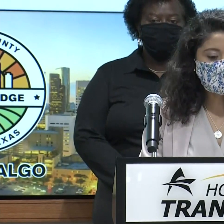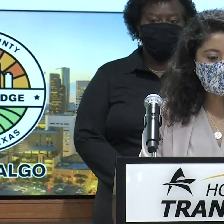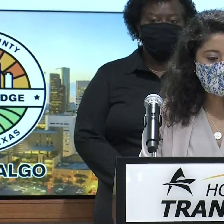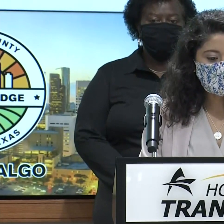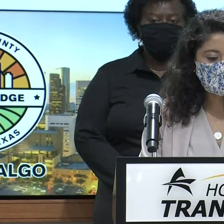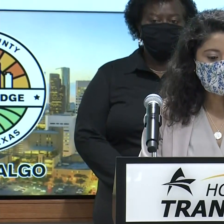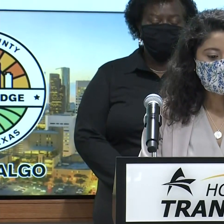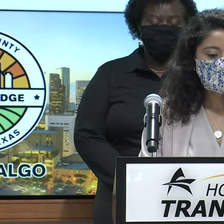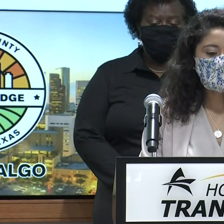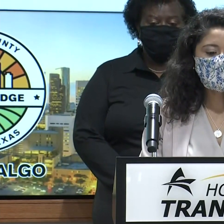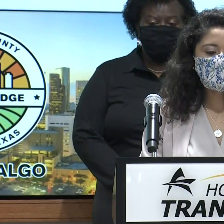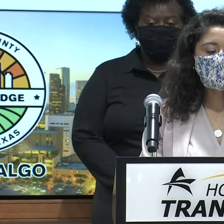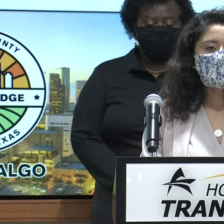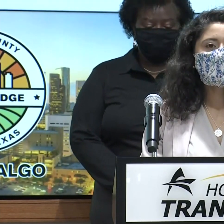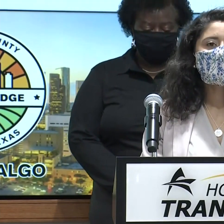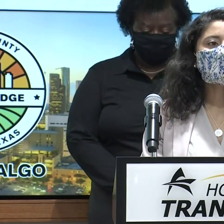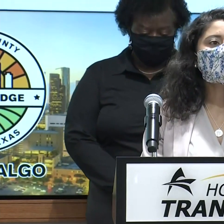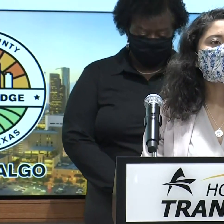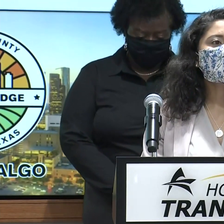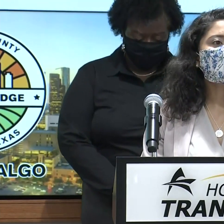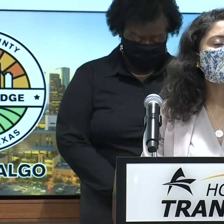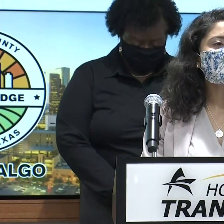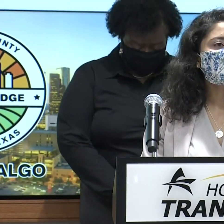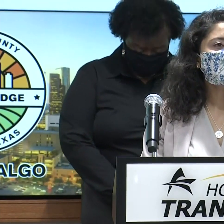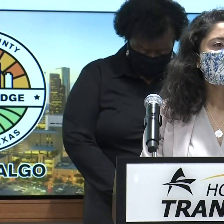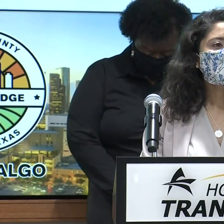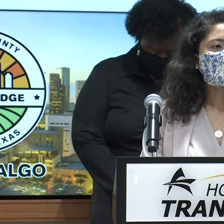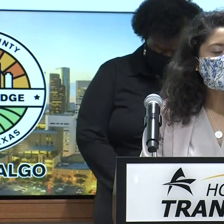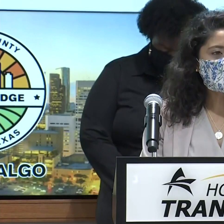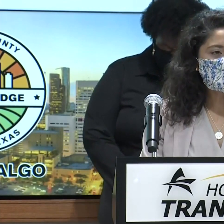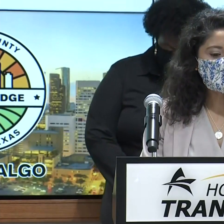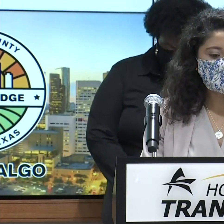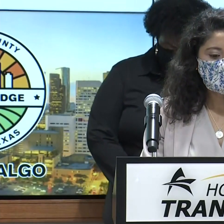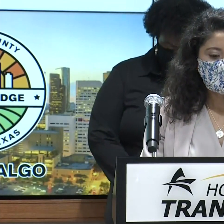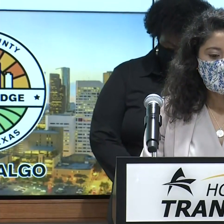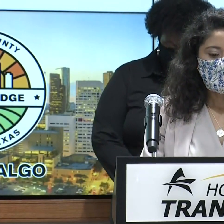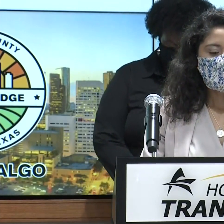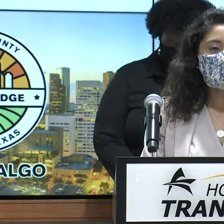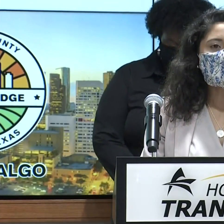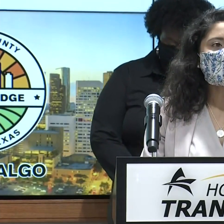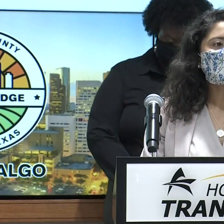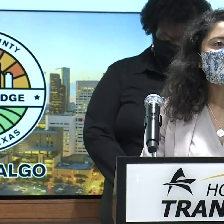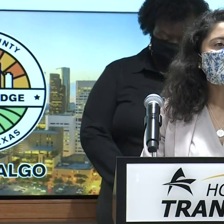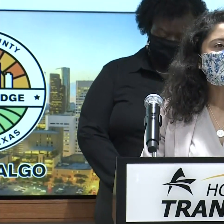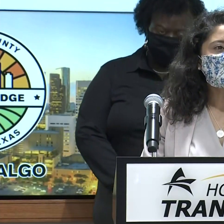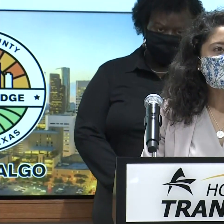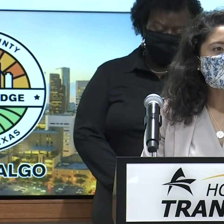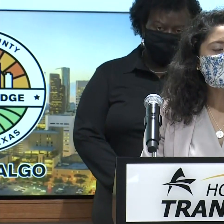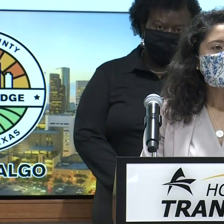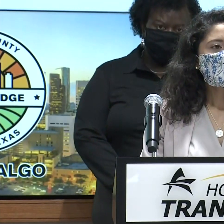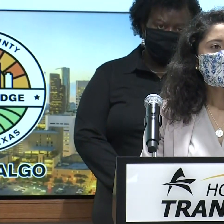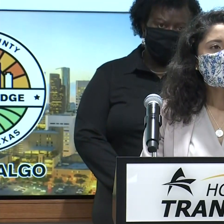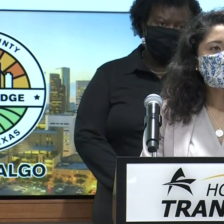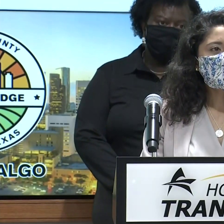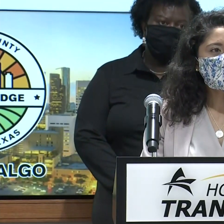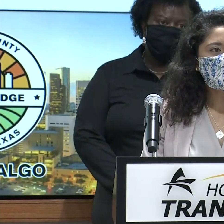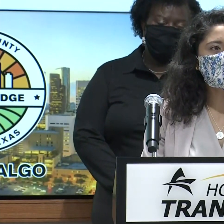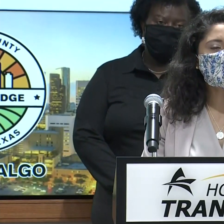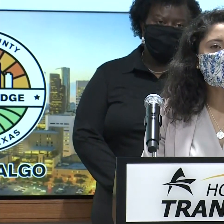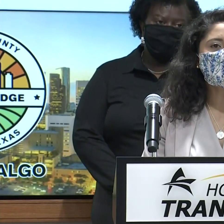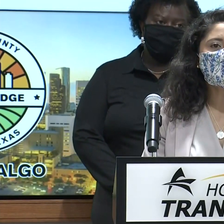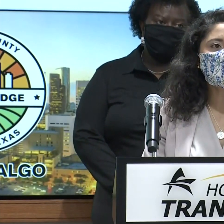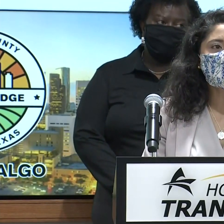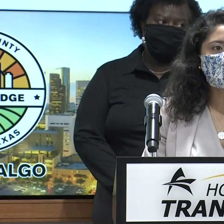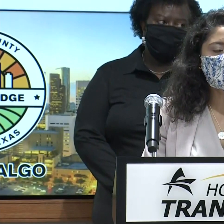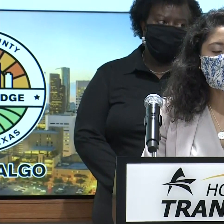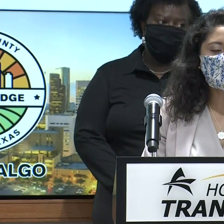fiscales ambientales, hemos contratado investigadores dedicados para mantener esa